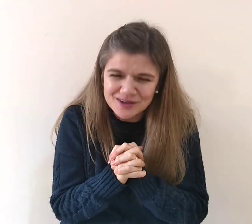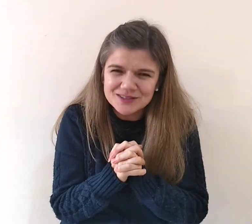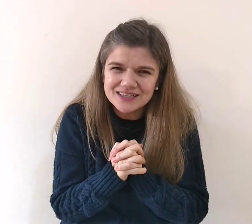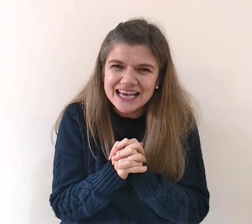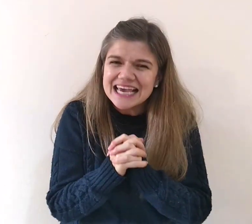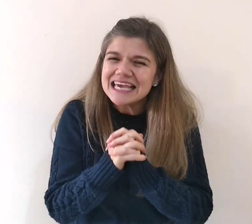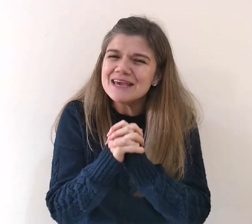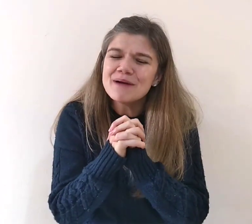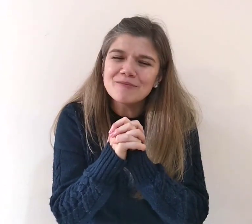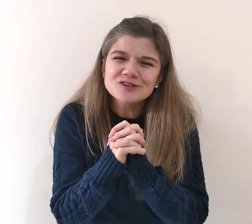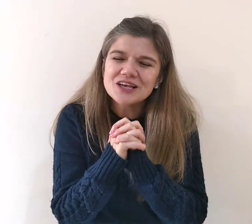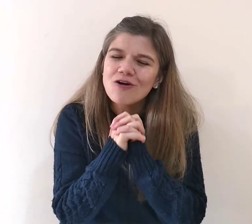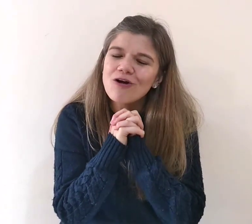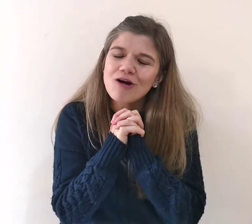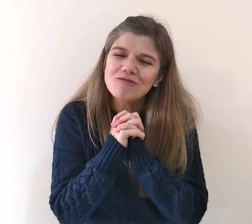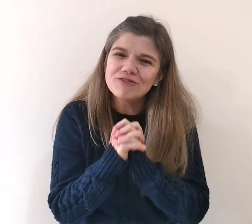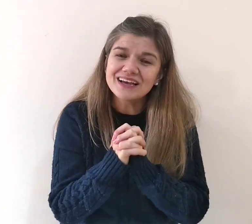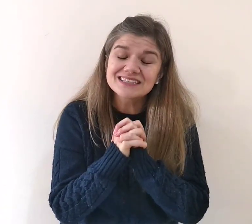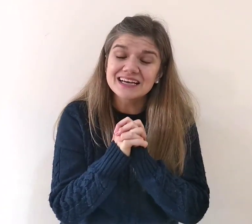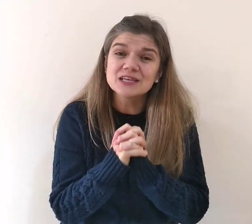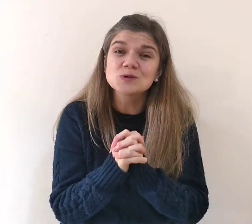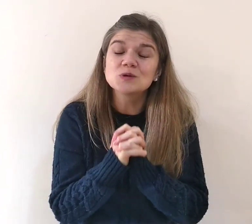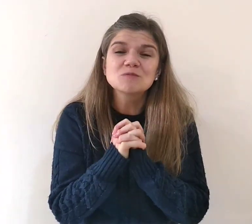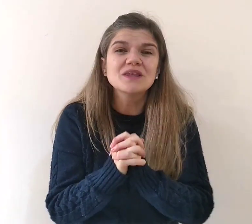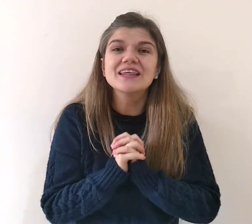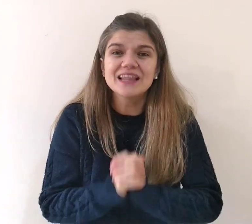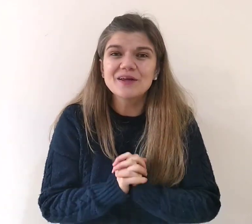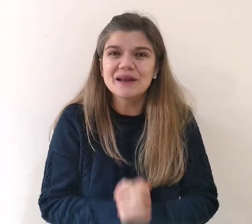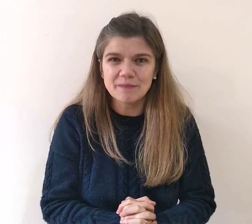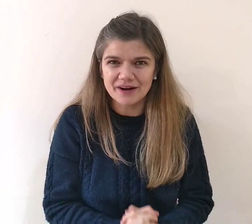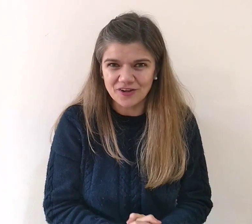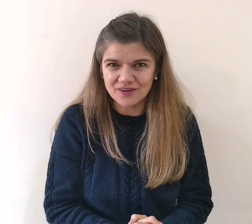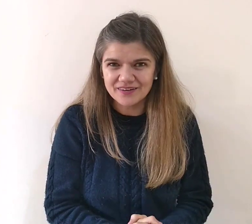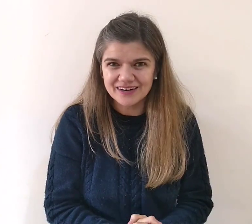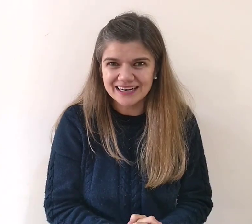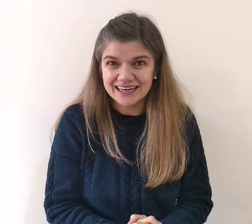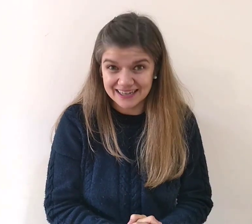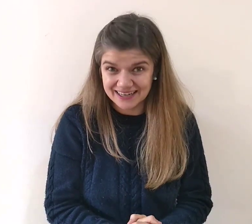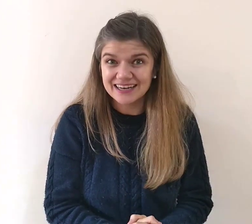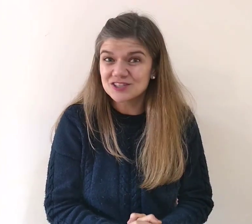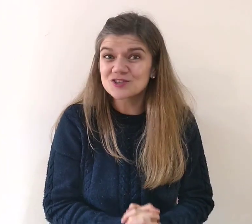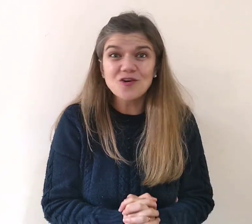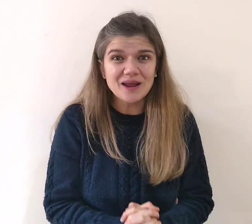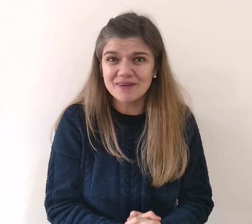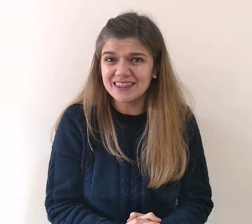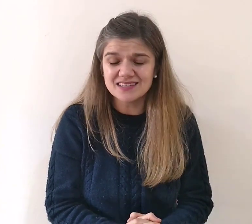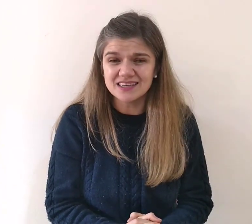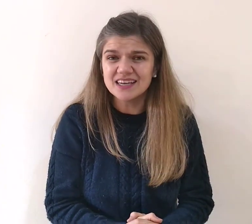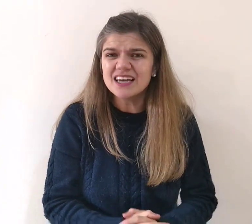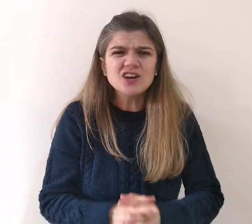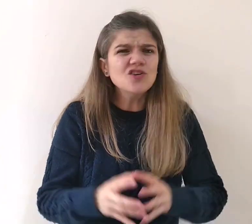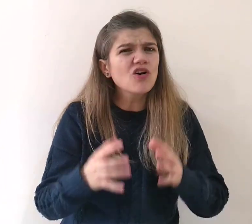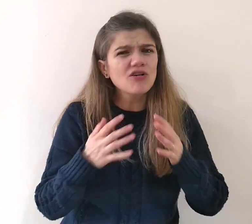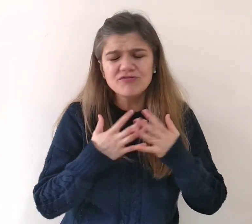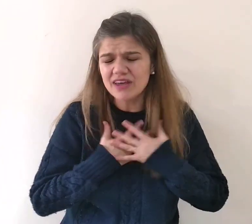arrepentimos y vamos con confianza a Jesús pidiéndole perdón. Solamente así, no